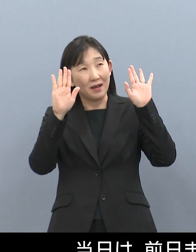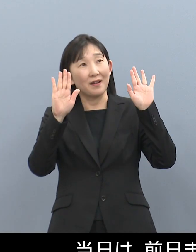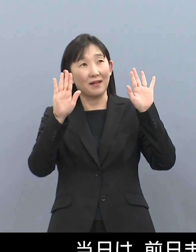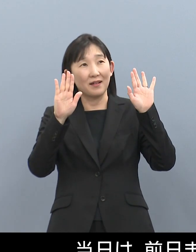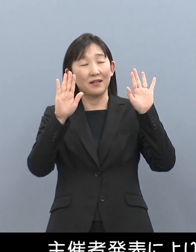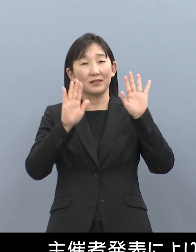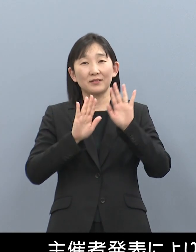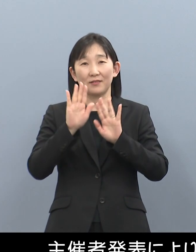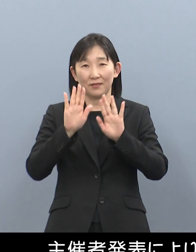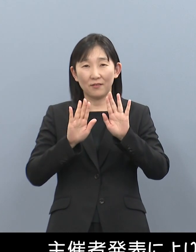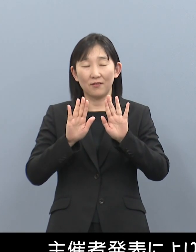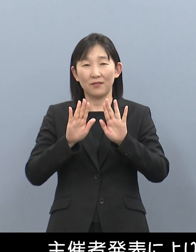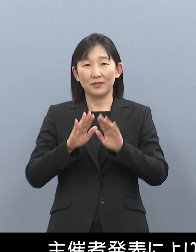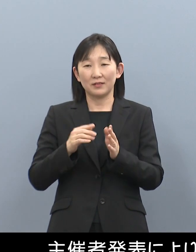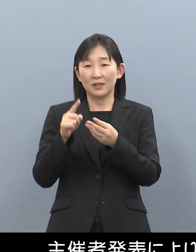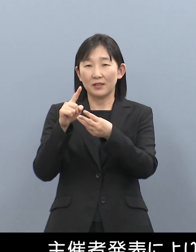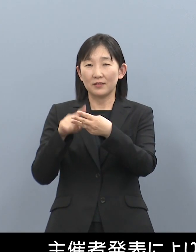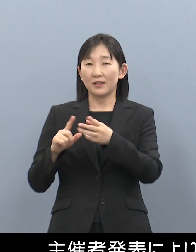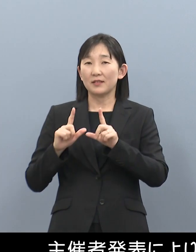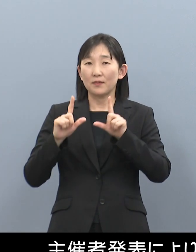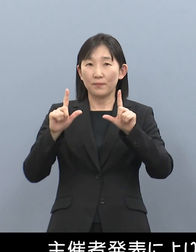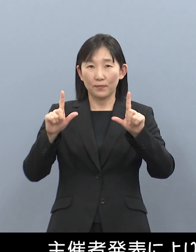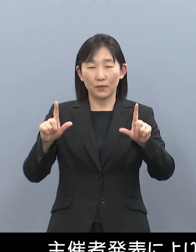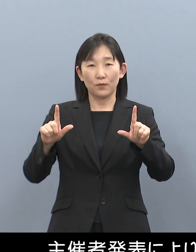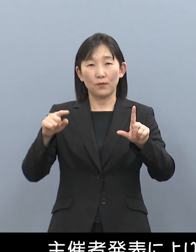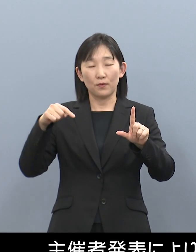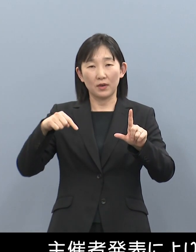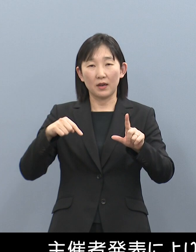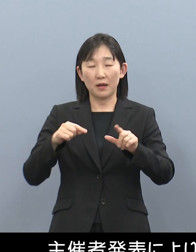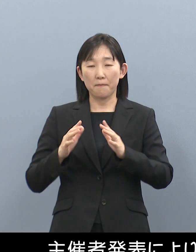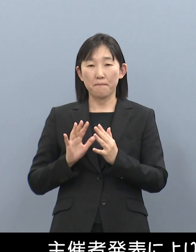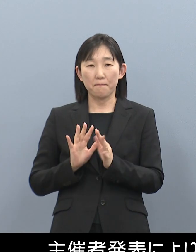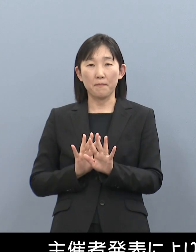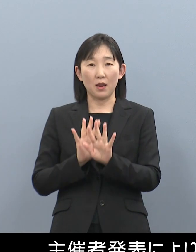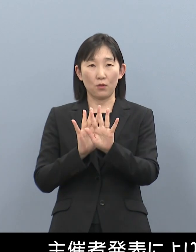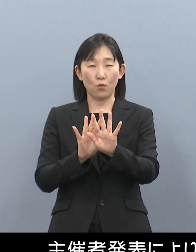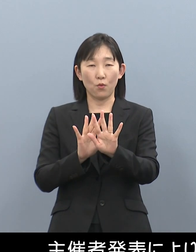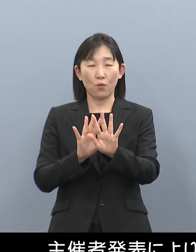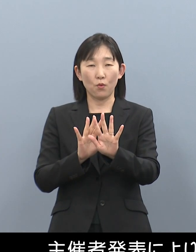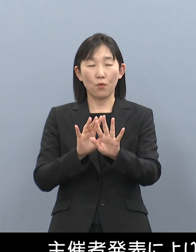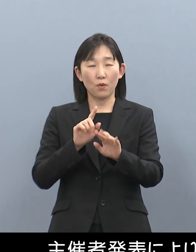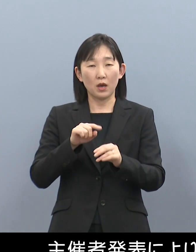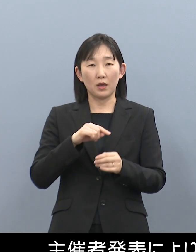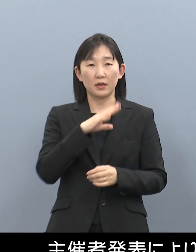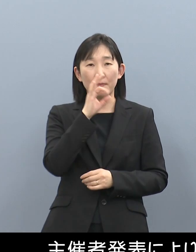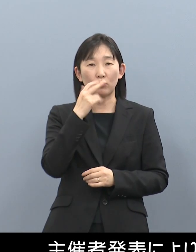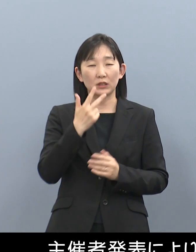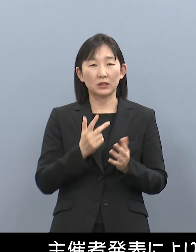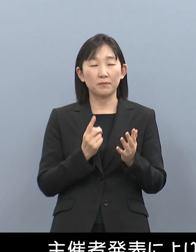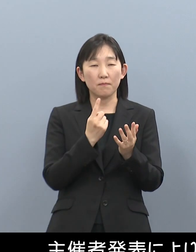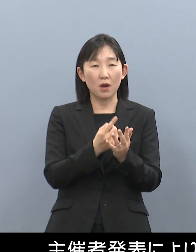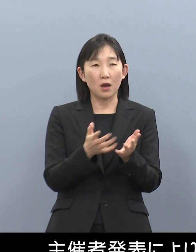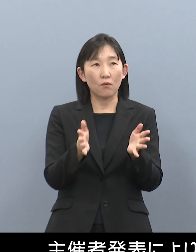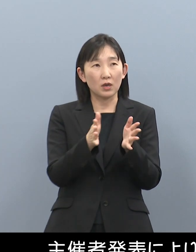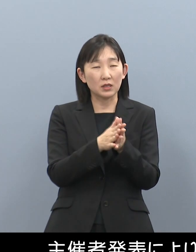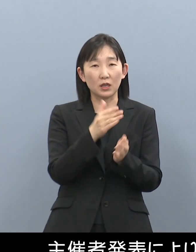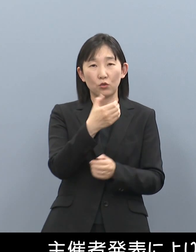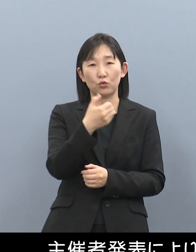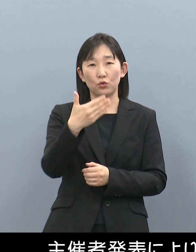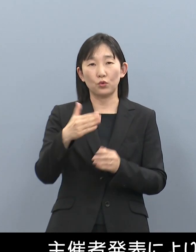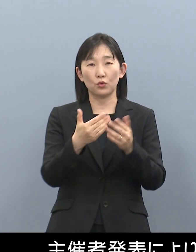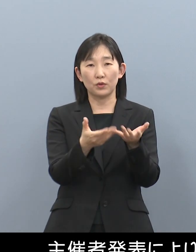して、主催者発表によりますと、パレードには本市を含め99団体